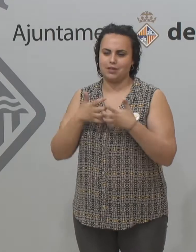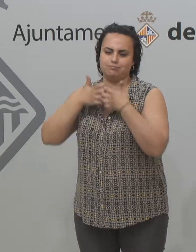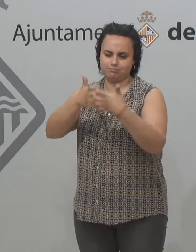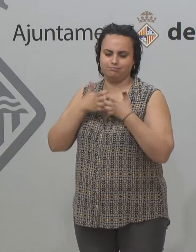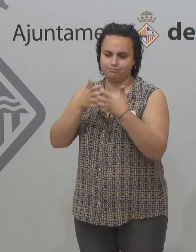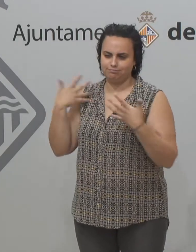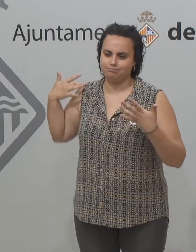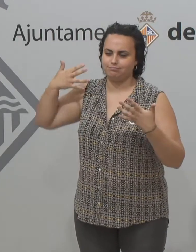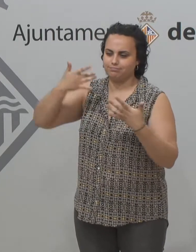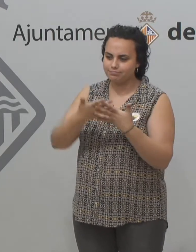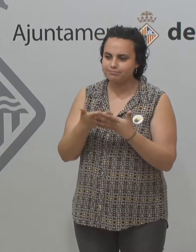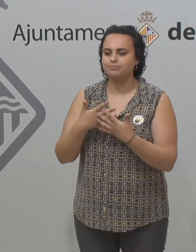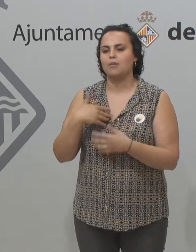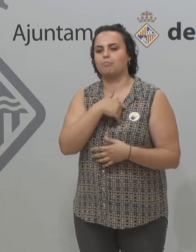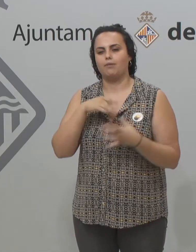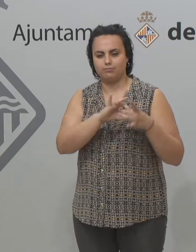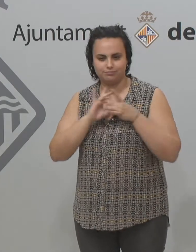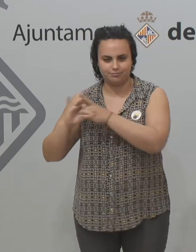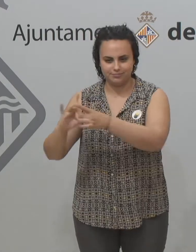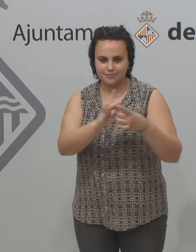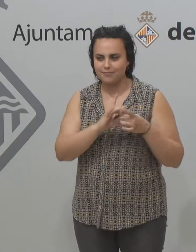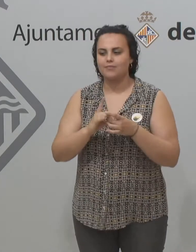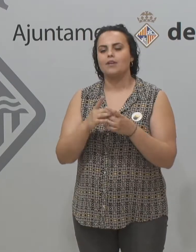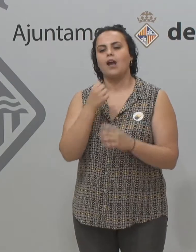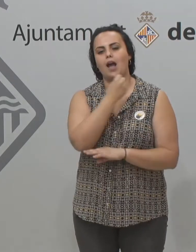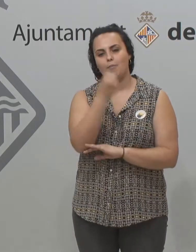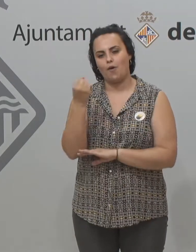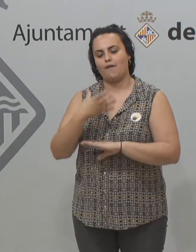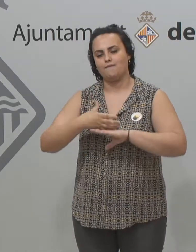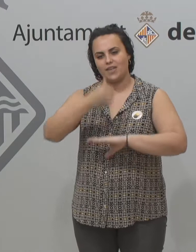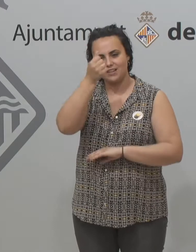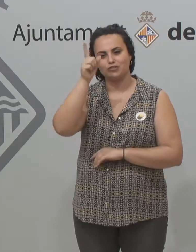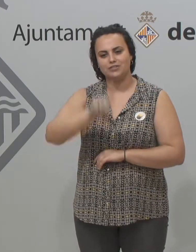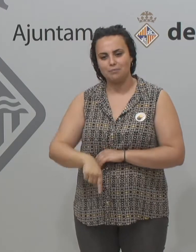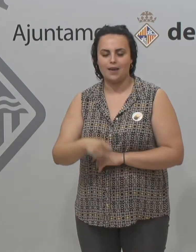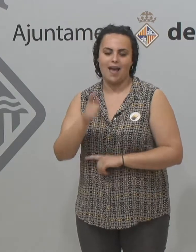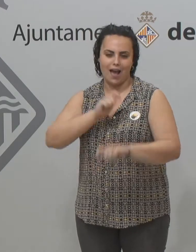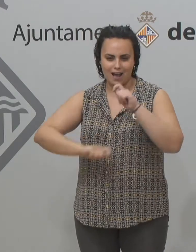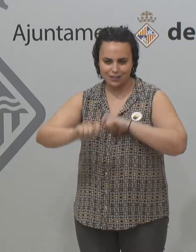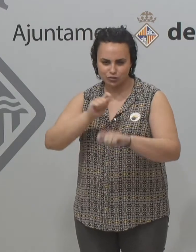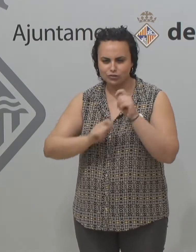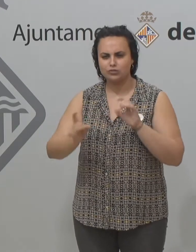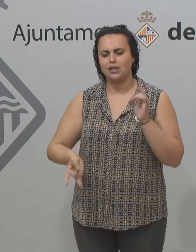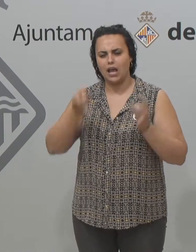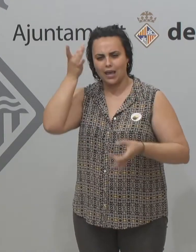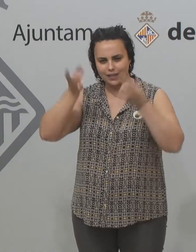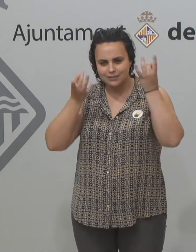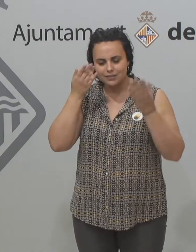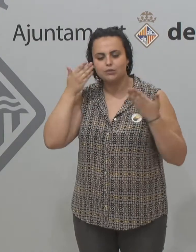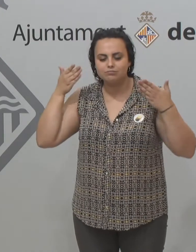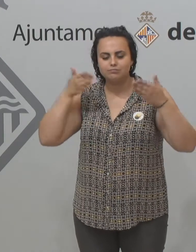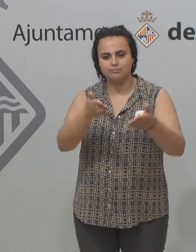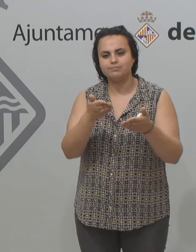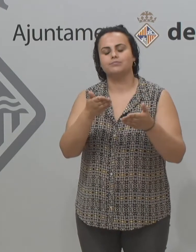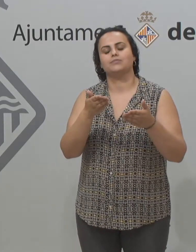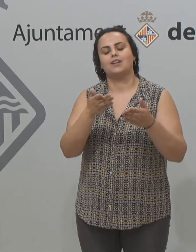ha estat al costat de les seves federacions i associacions de totes aquelles iniciatives que han estat orientades cap a la conquesta dels